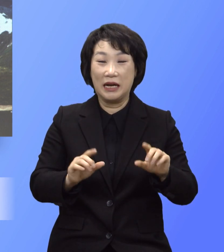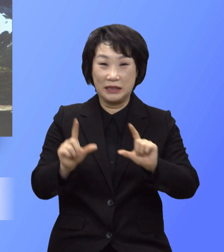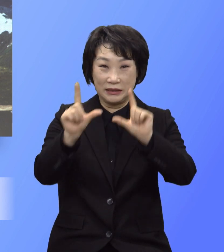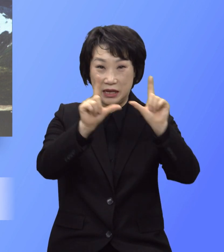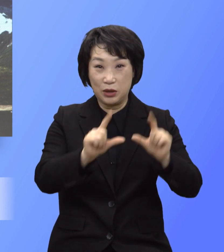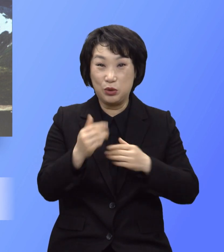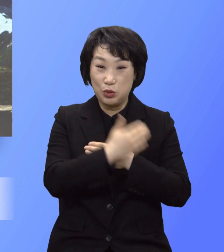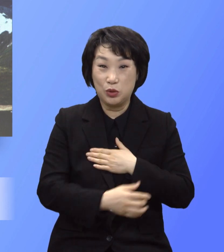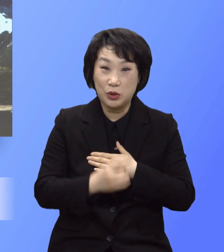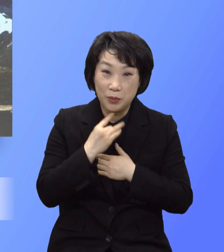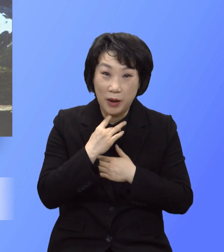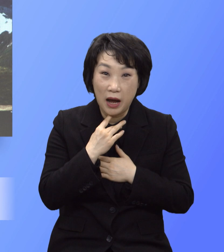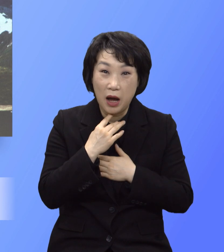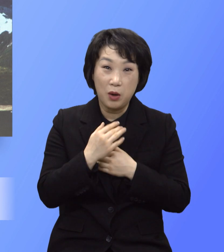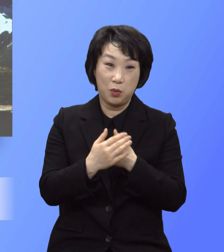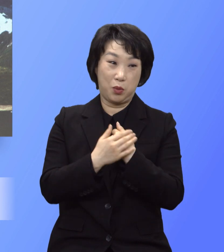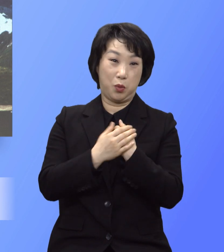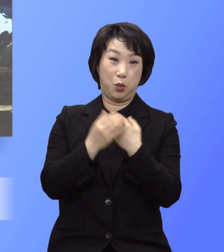육신만